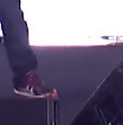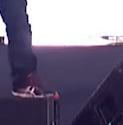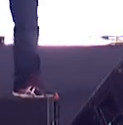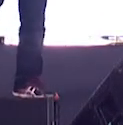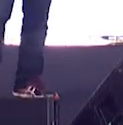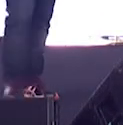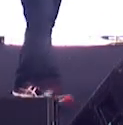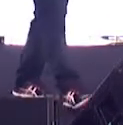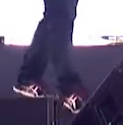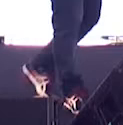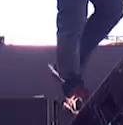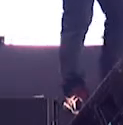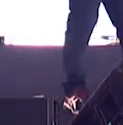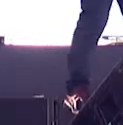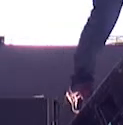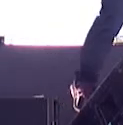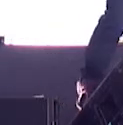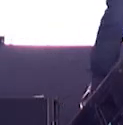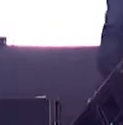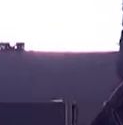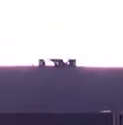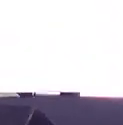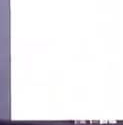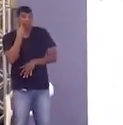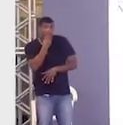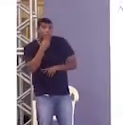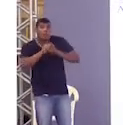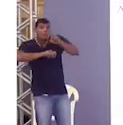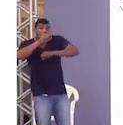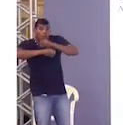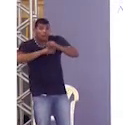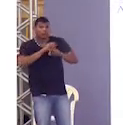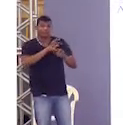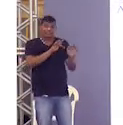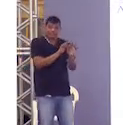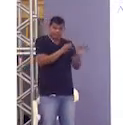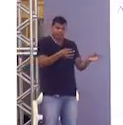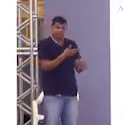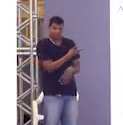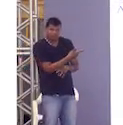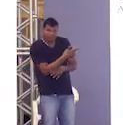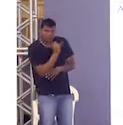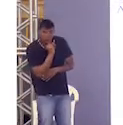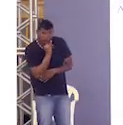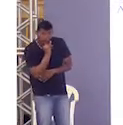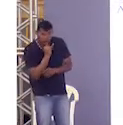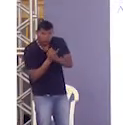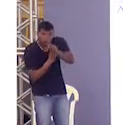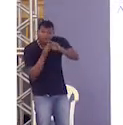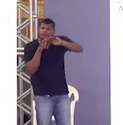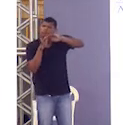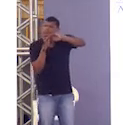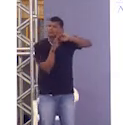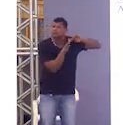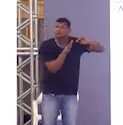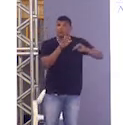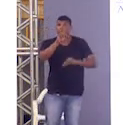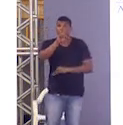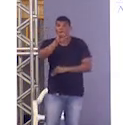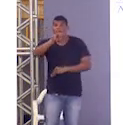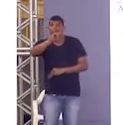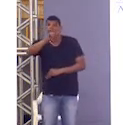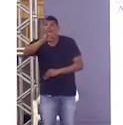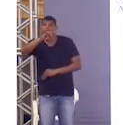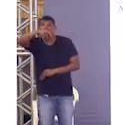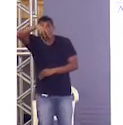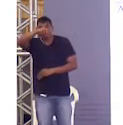importante. Agora vamos olhar a composta. Todos esses exemplos que eu coloquei aqui na tela, tem no livro de vocês.